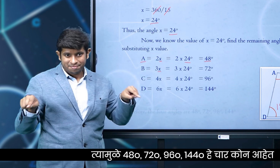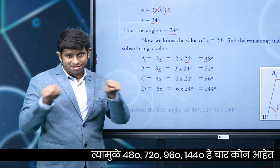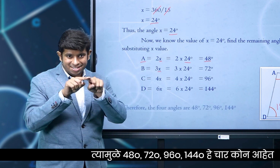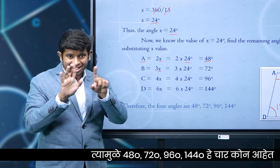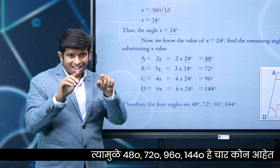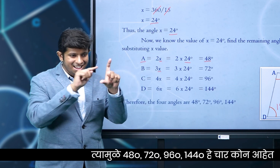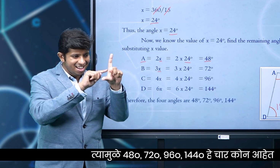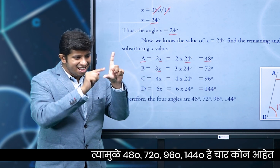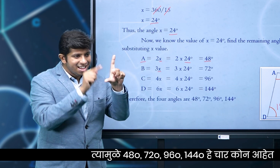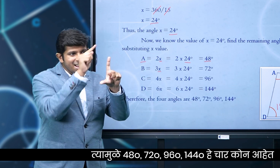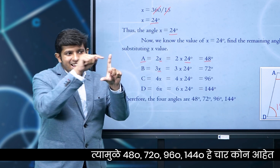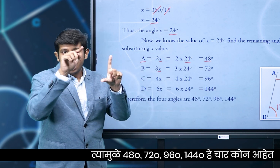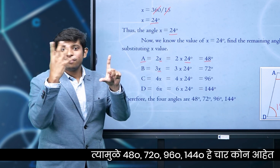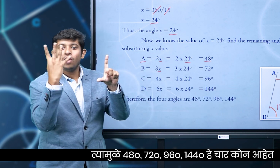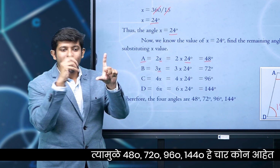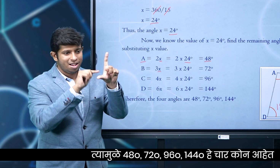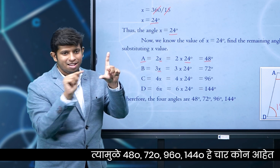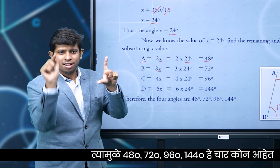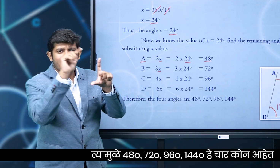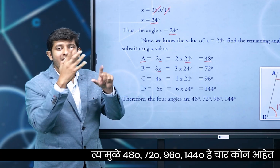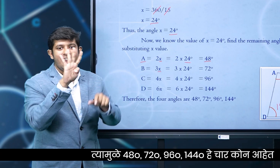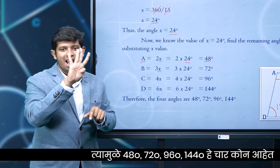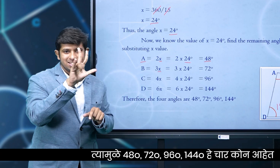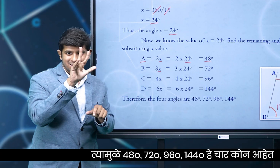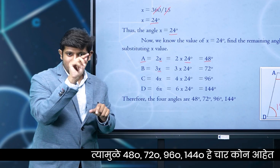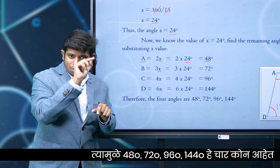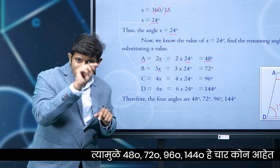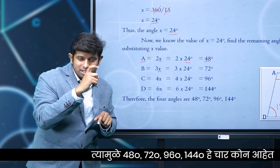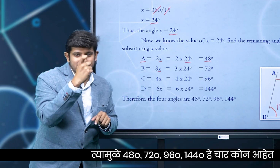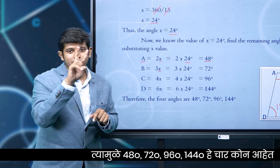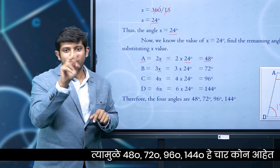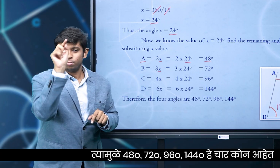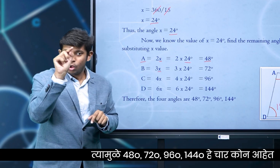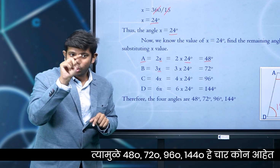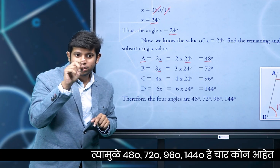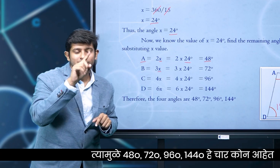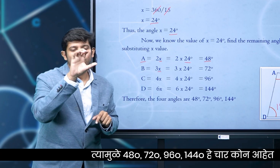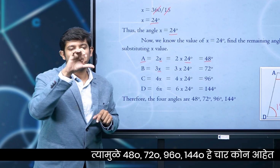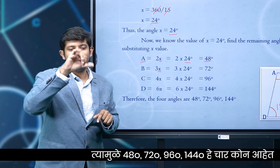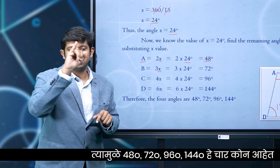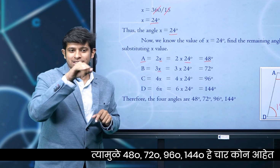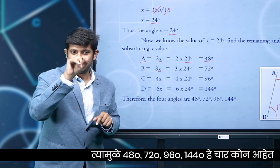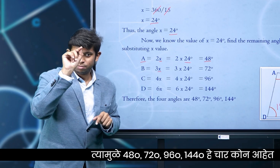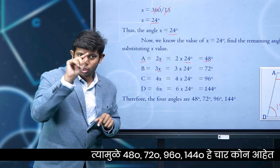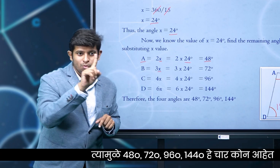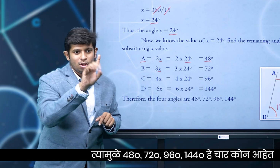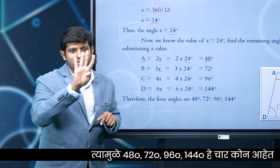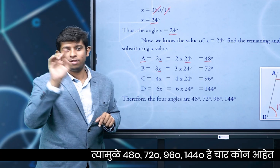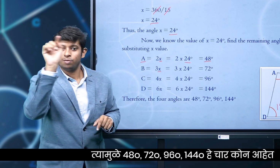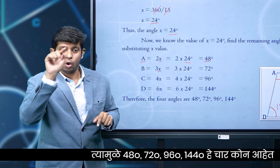त्यामुळे 48 degrees, 72 degrees, 96 degrees, 144 degrees.